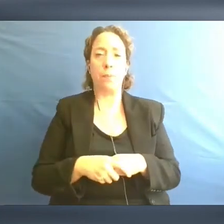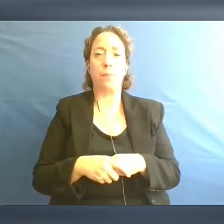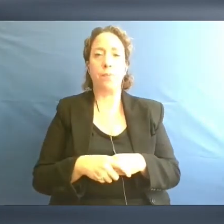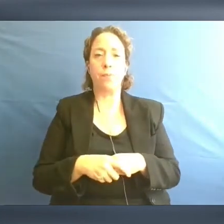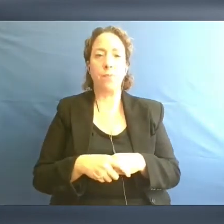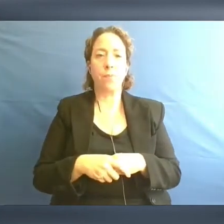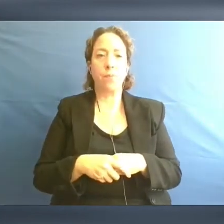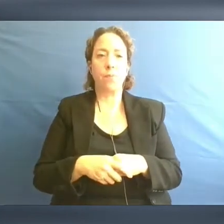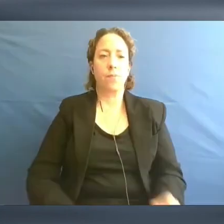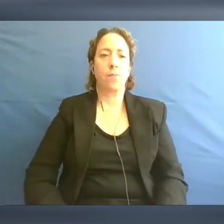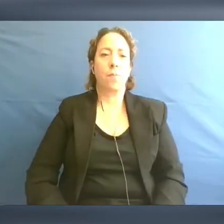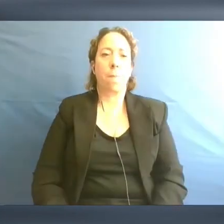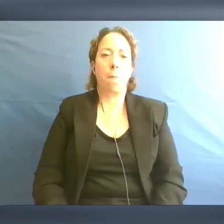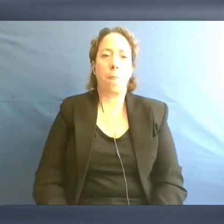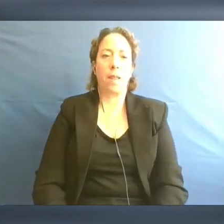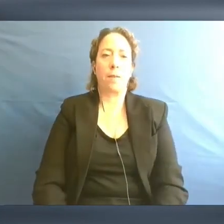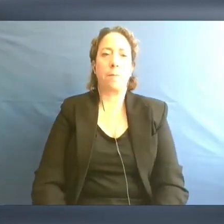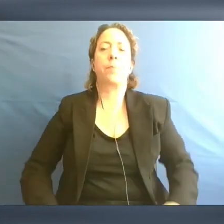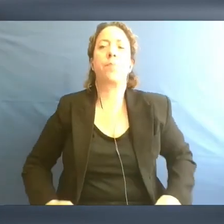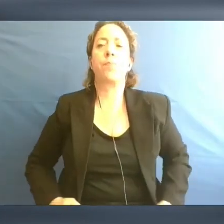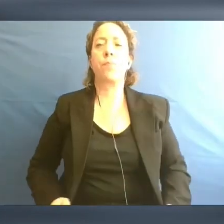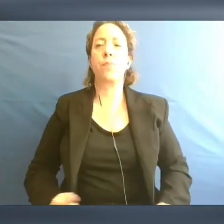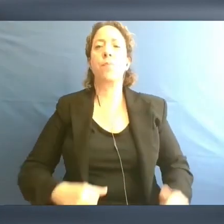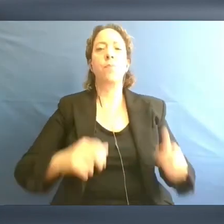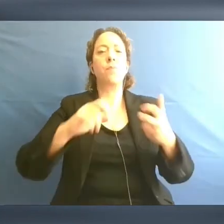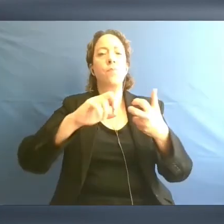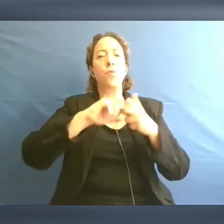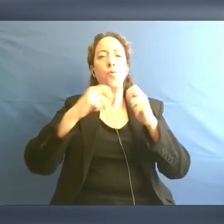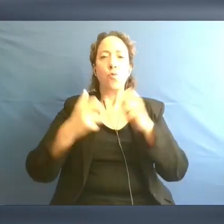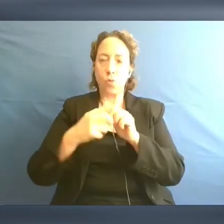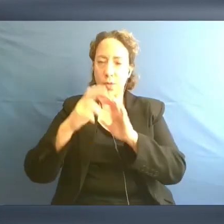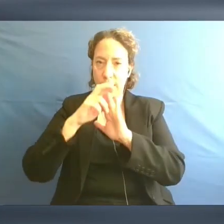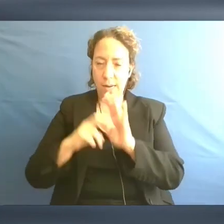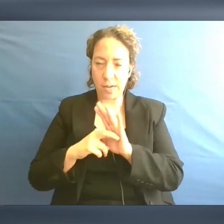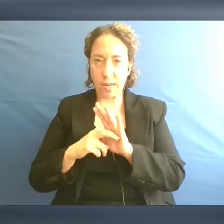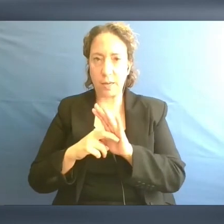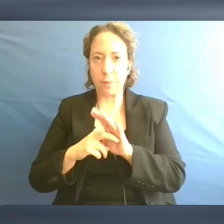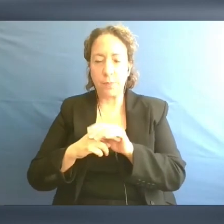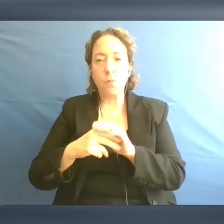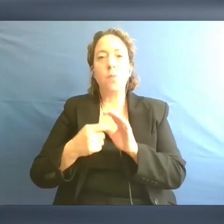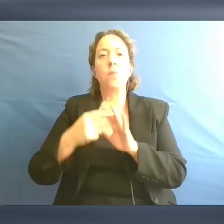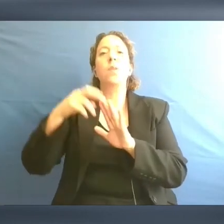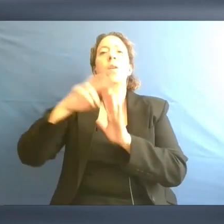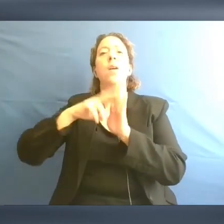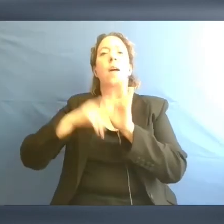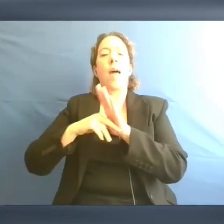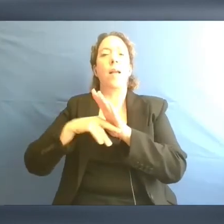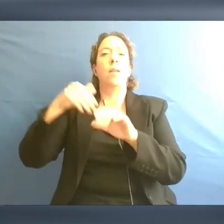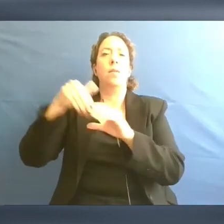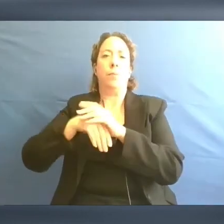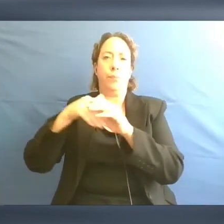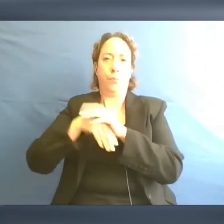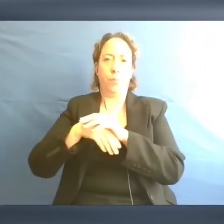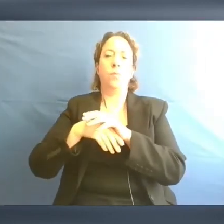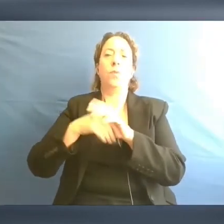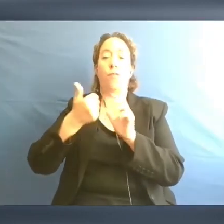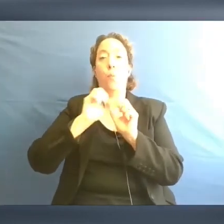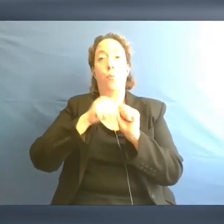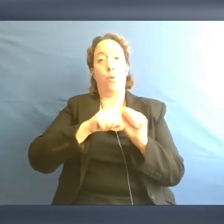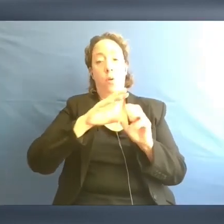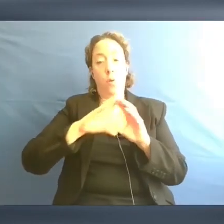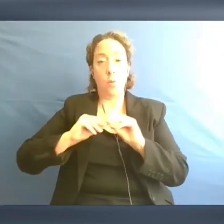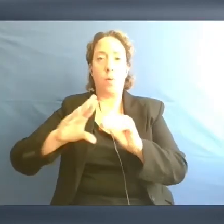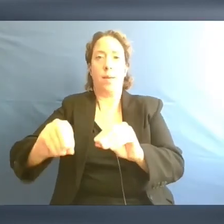Alors plus dans la structure de la règle, essentiellement une règle est composée d'une applicabilité et d'un